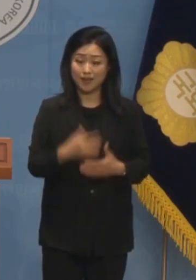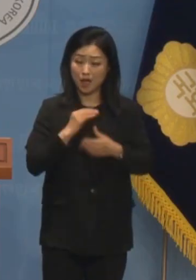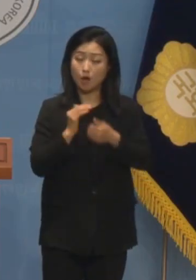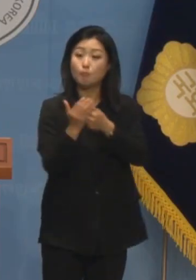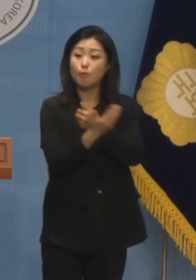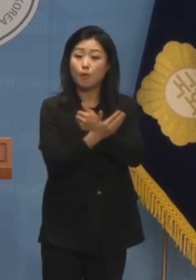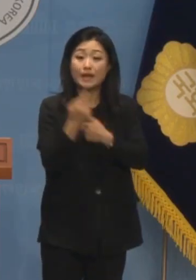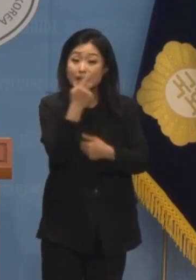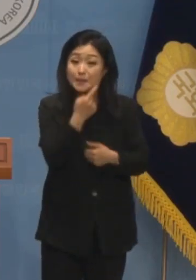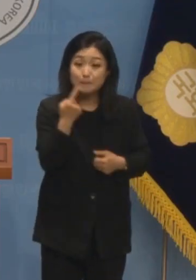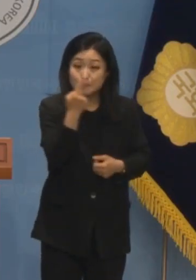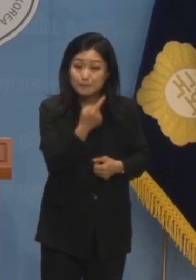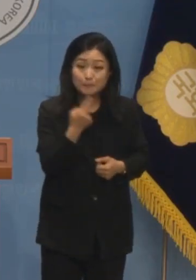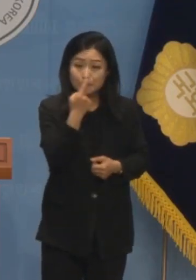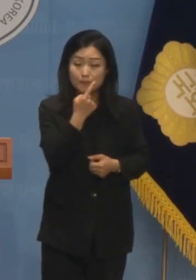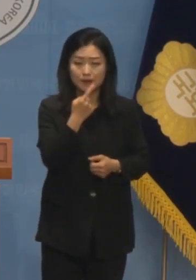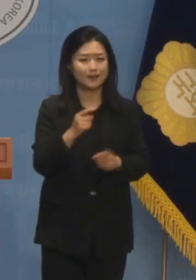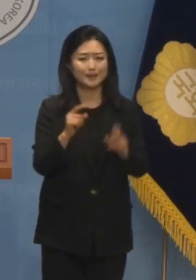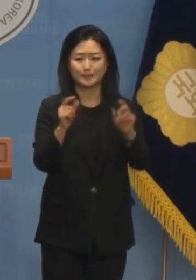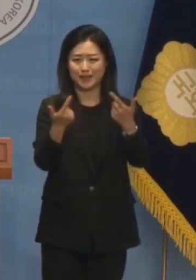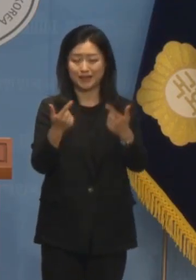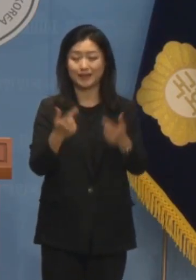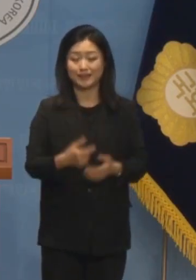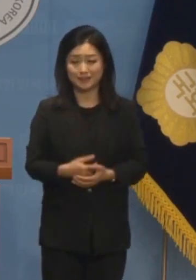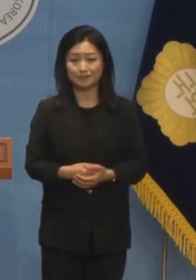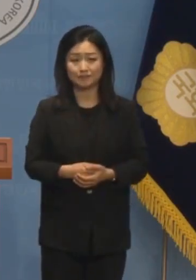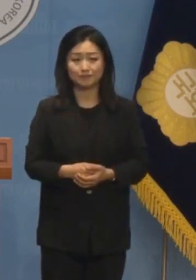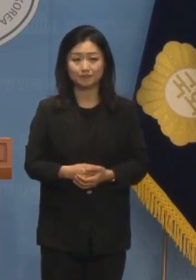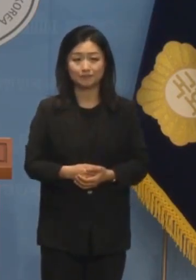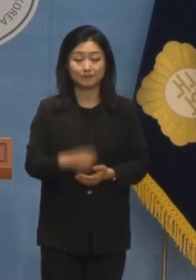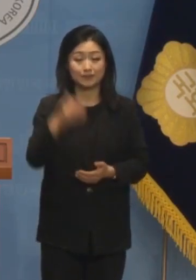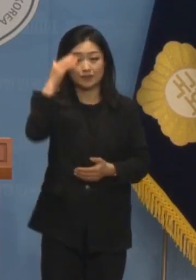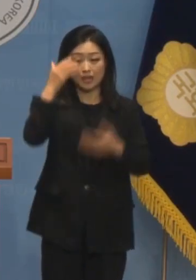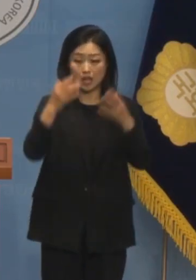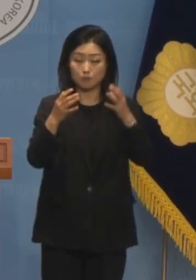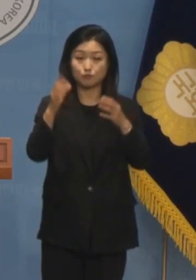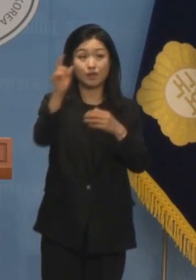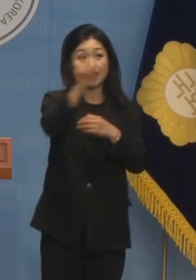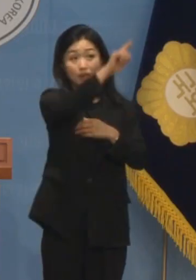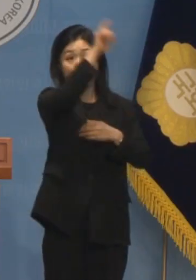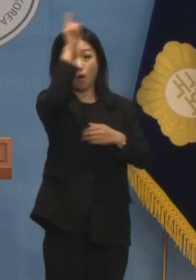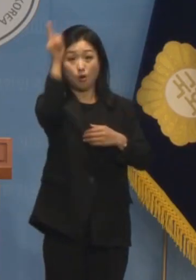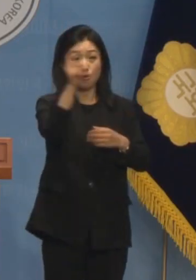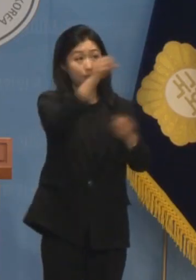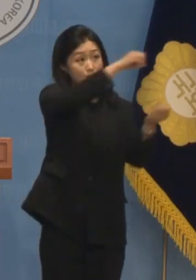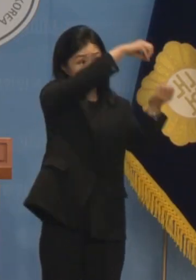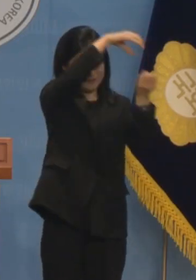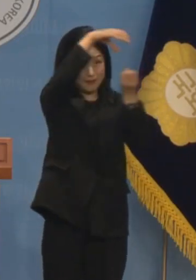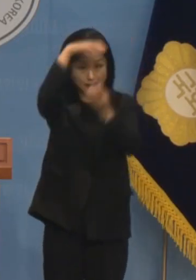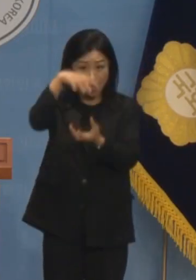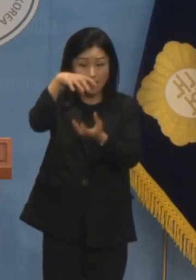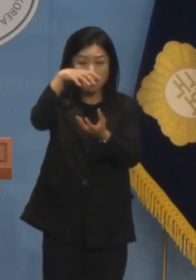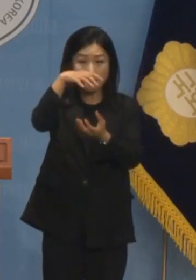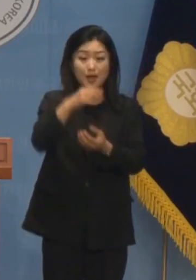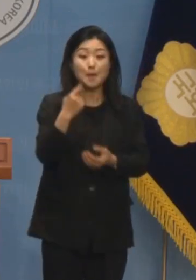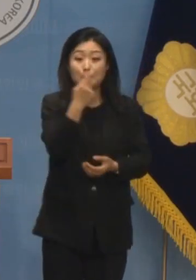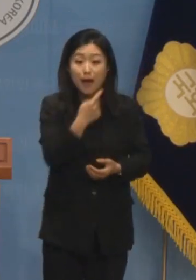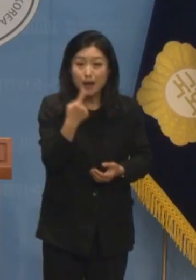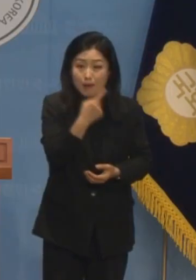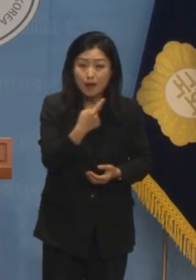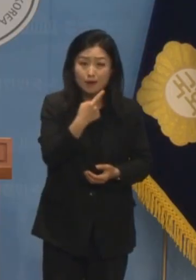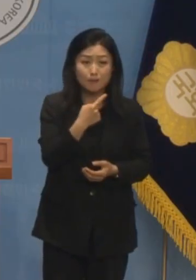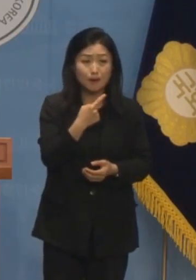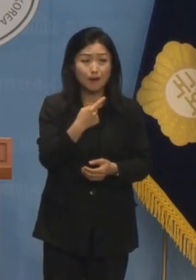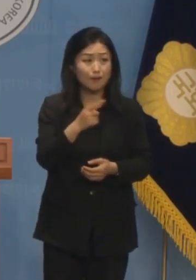안보는 입으로만 지키는 게 아닌데 말이죠. 대한민국의 영공은 속절없이 뚫리고 있는데 대책 없는 말폭탄은